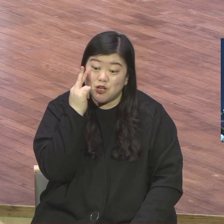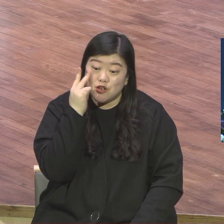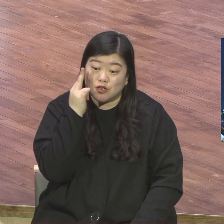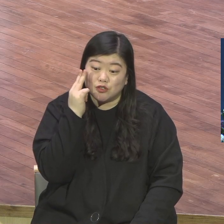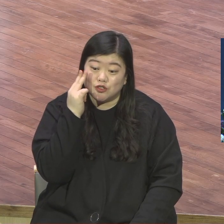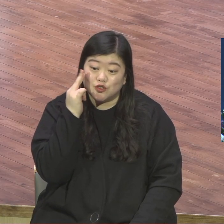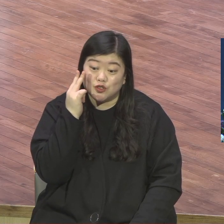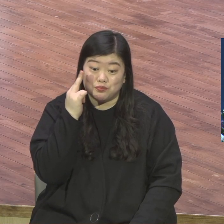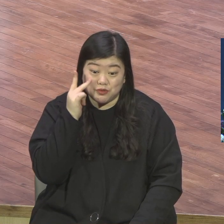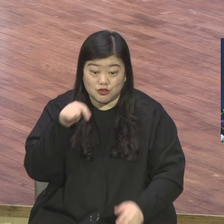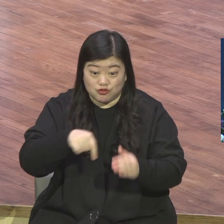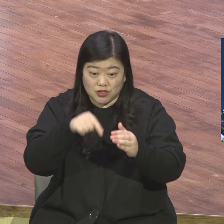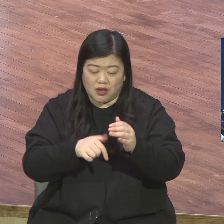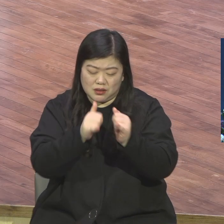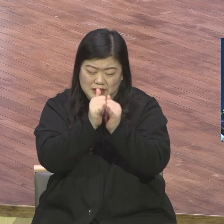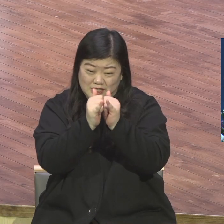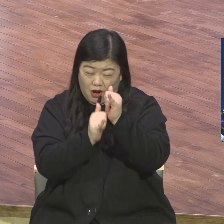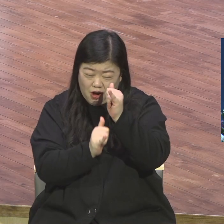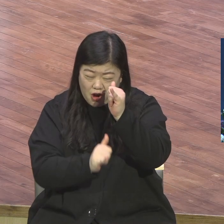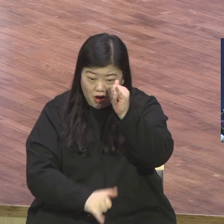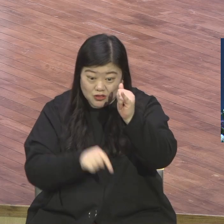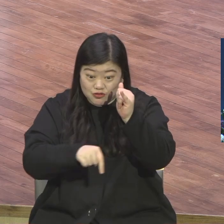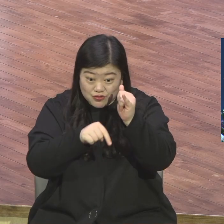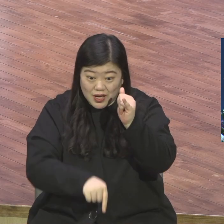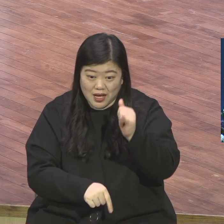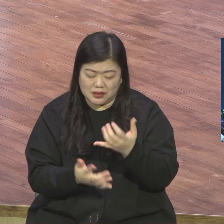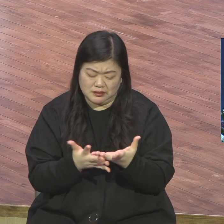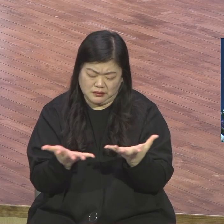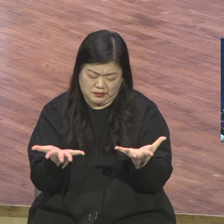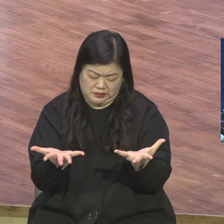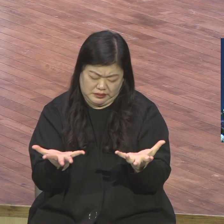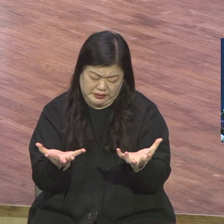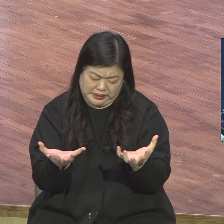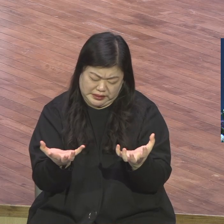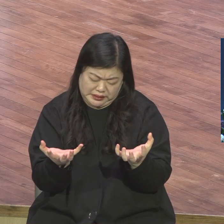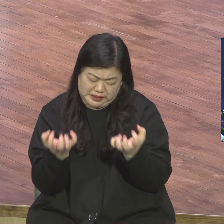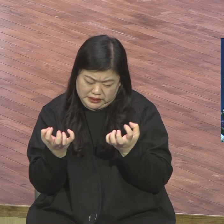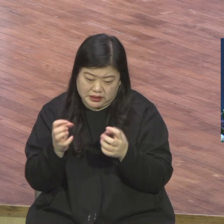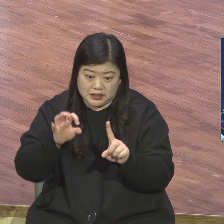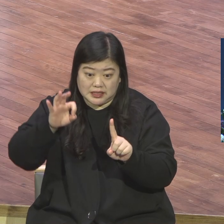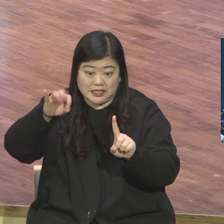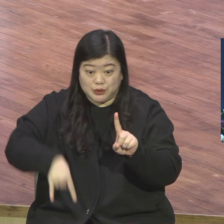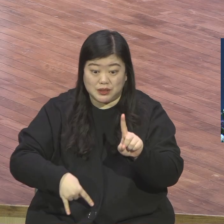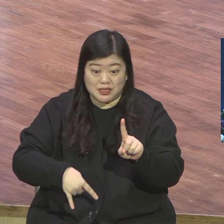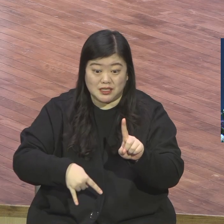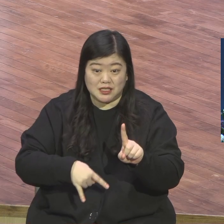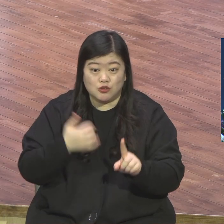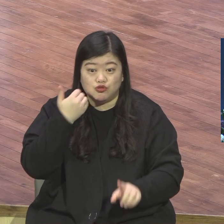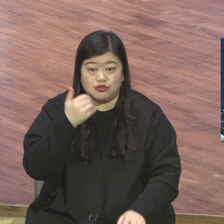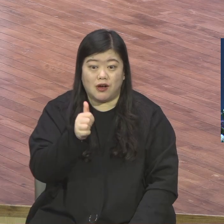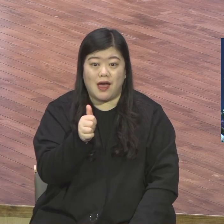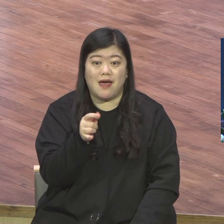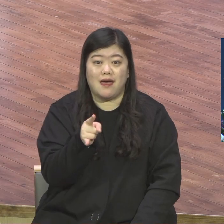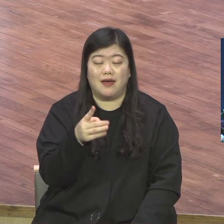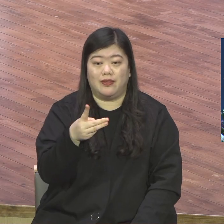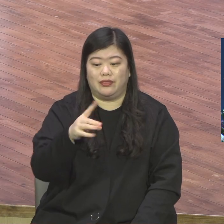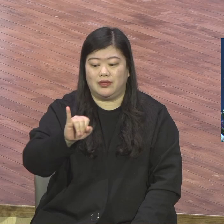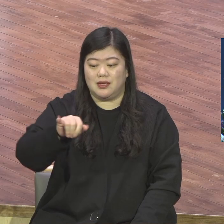지독한 구두쇠로 알려진 사람이 있는데 여성 사업가 해티 그린이라고